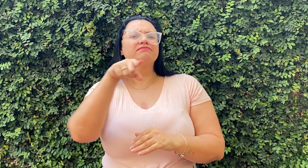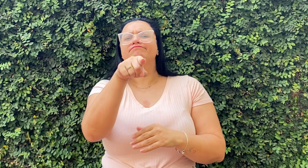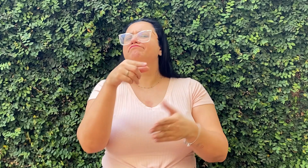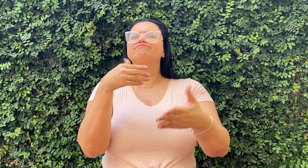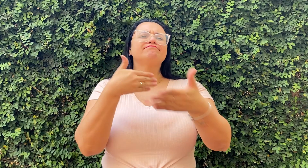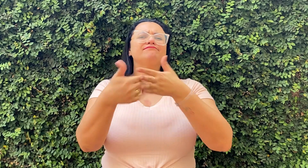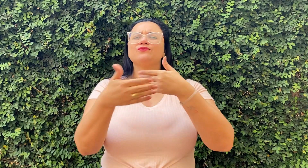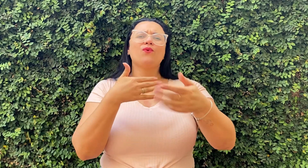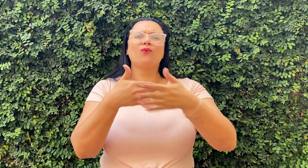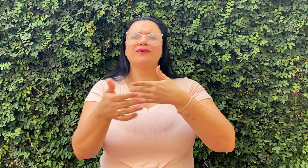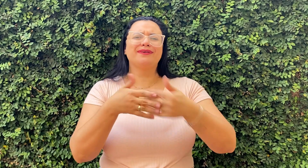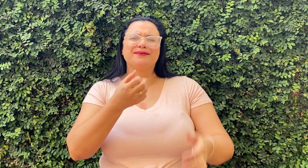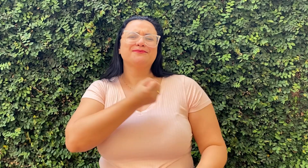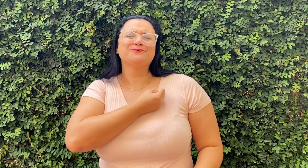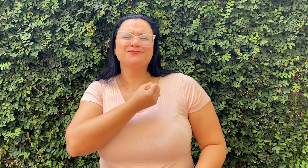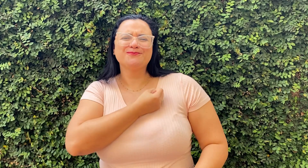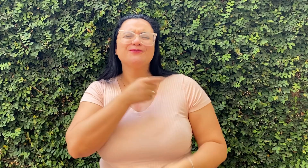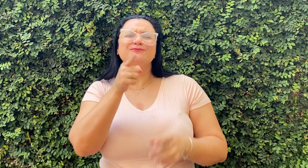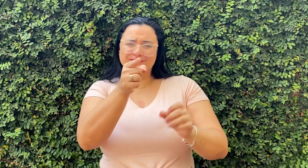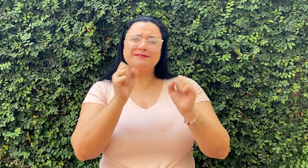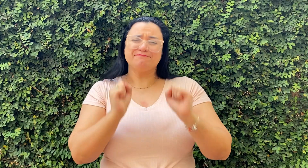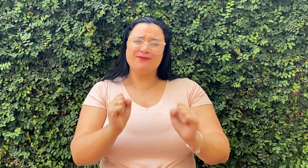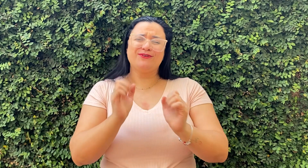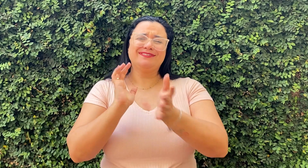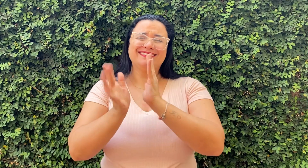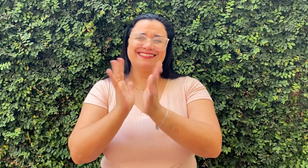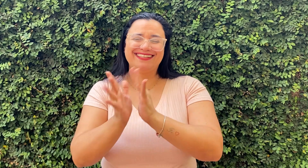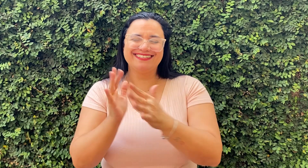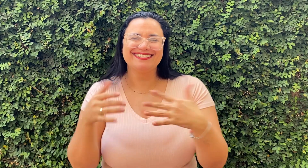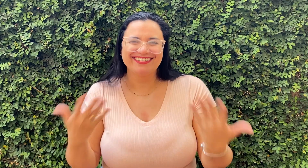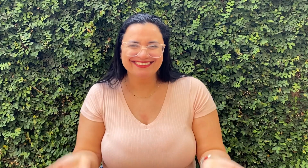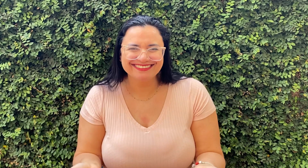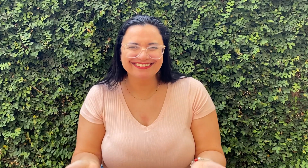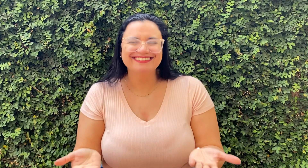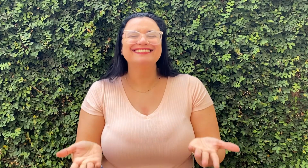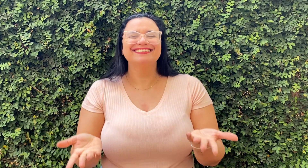pode sinalizar qualquer número na Libras.